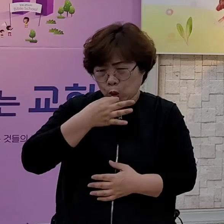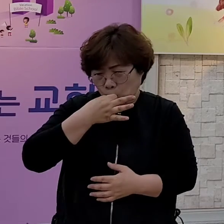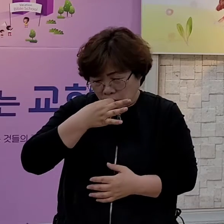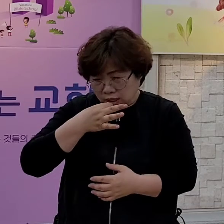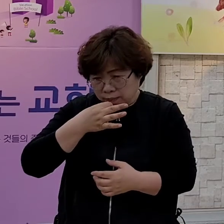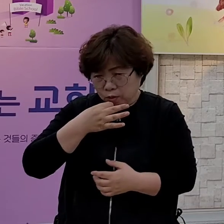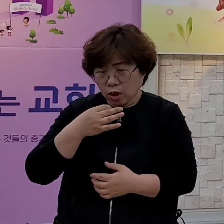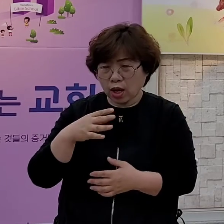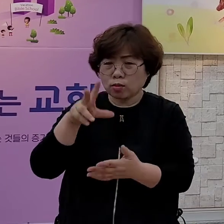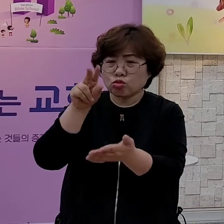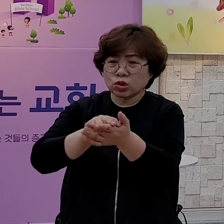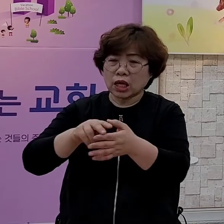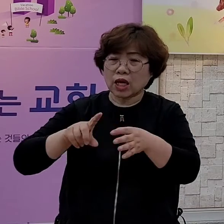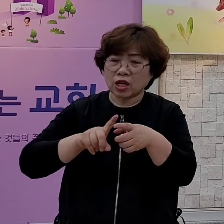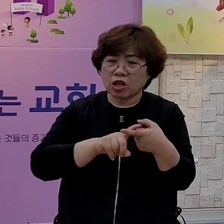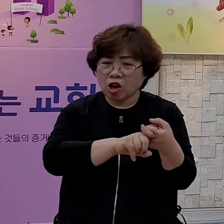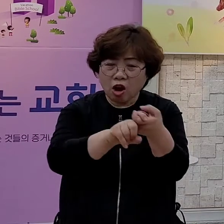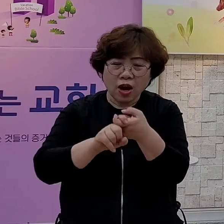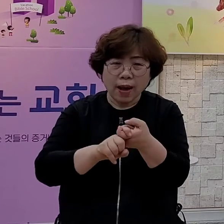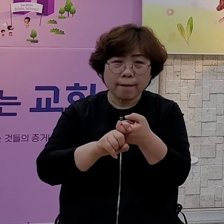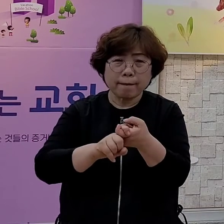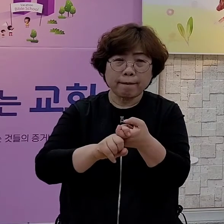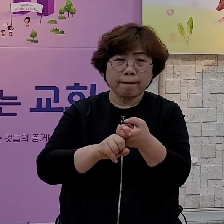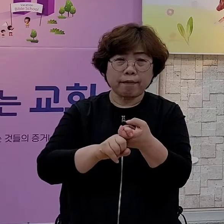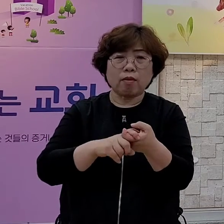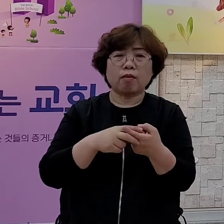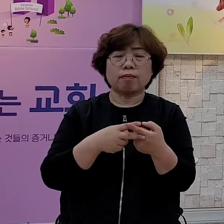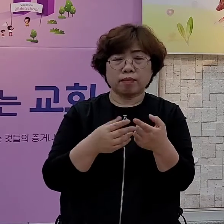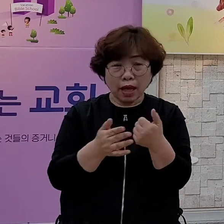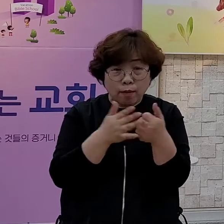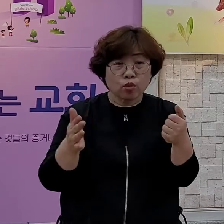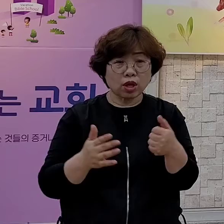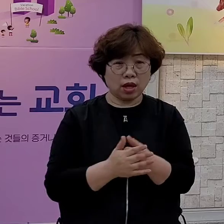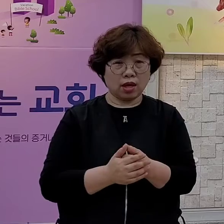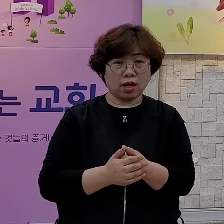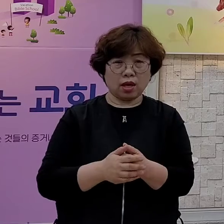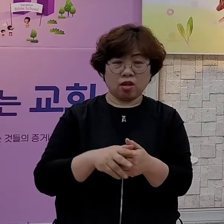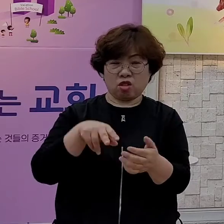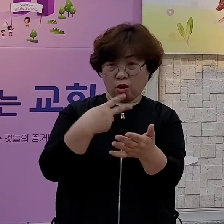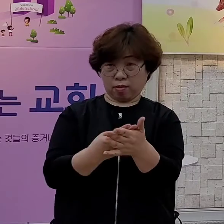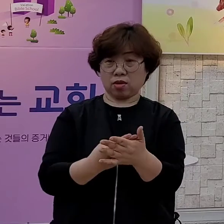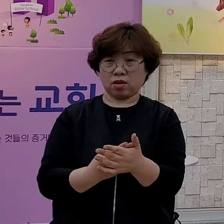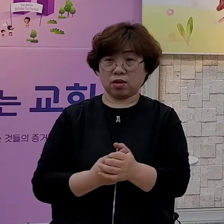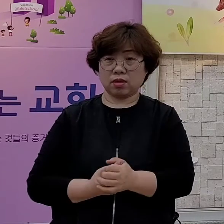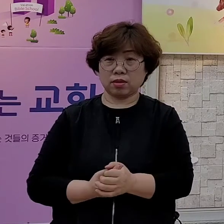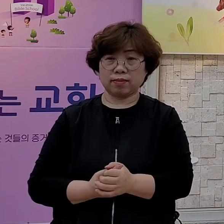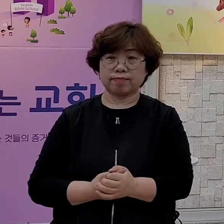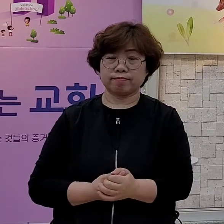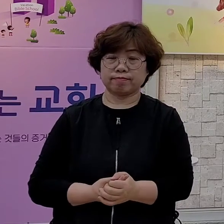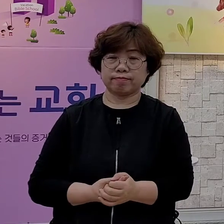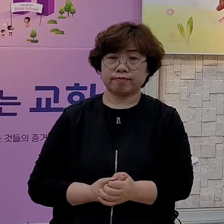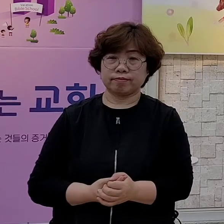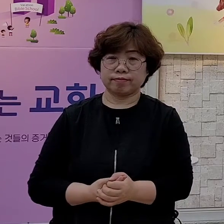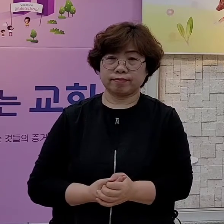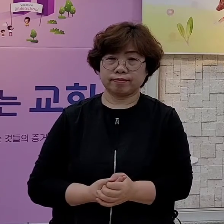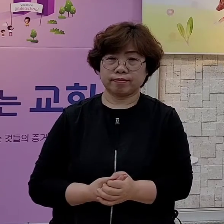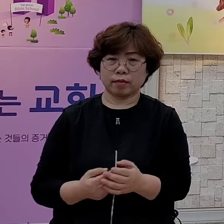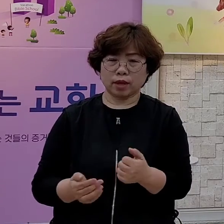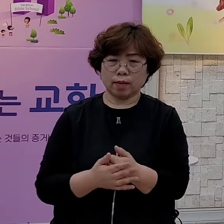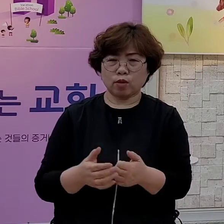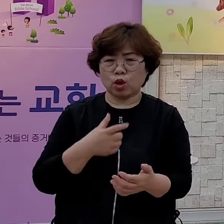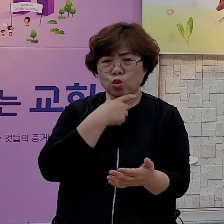결합되어 있다. 이것을 보지 않고서는 자꾸 다른 사람을 보는다. 이것을 잊지 마시고 속지